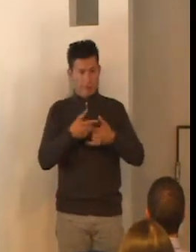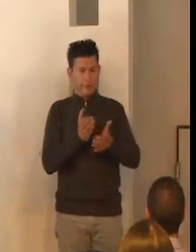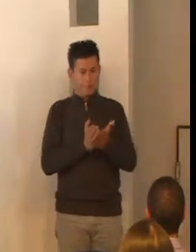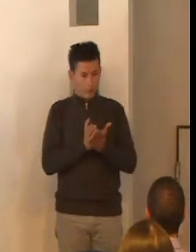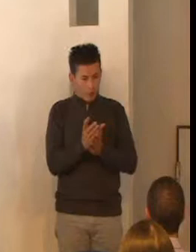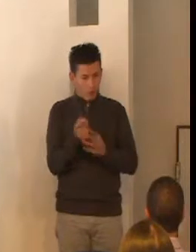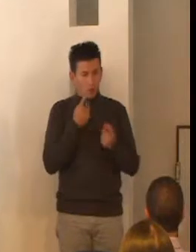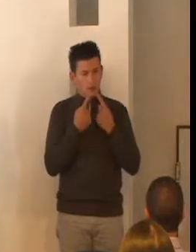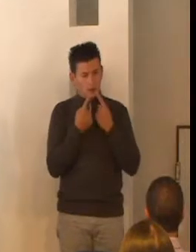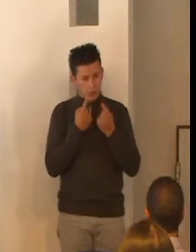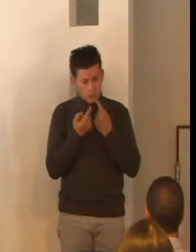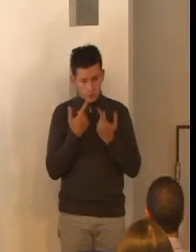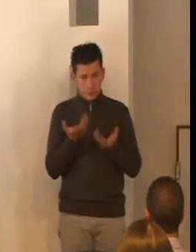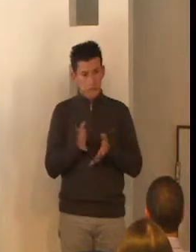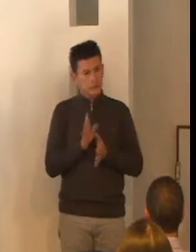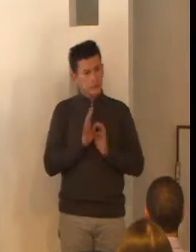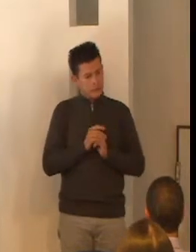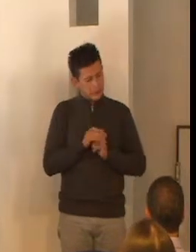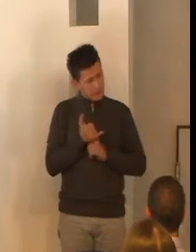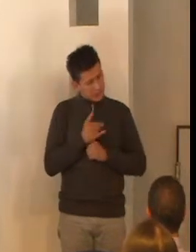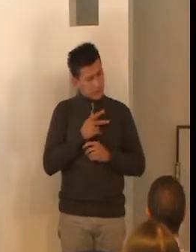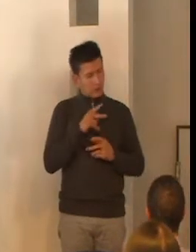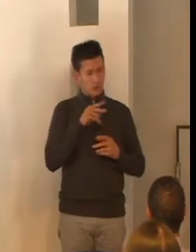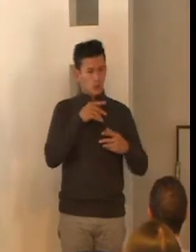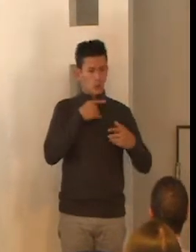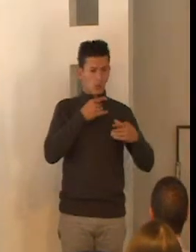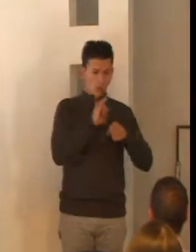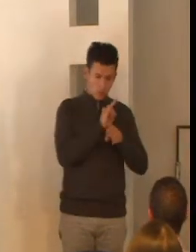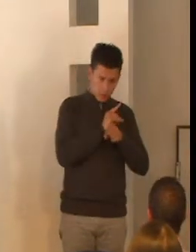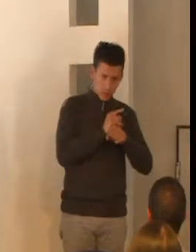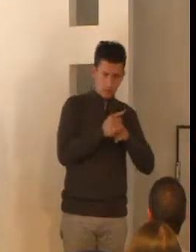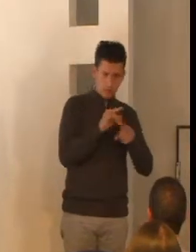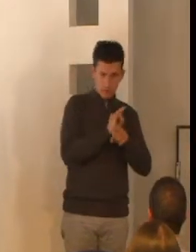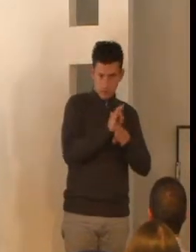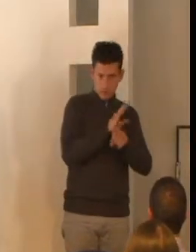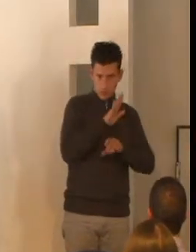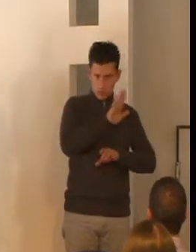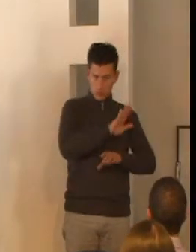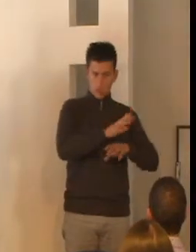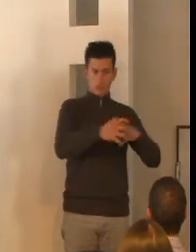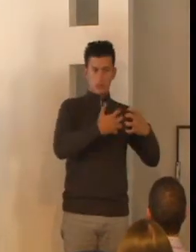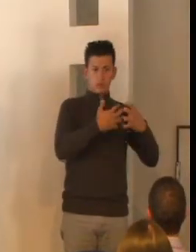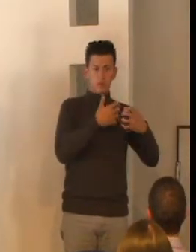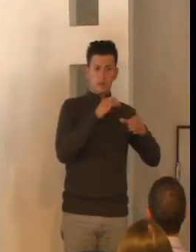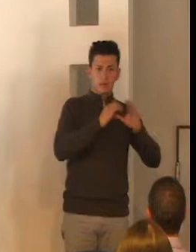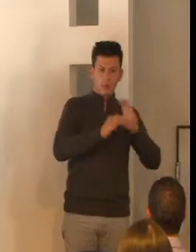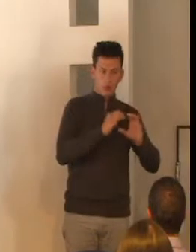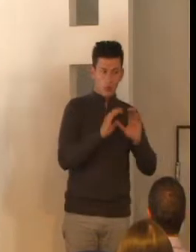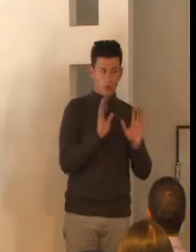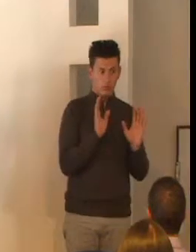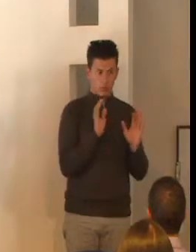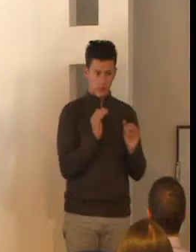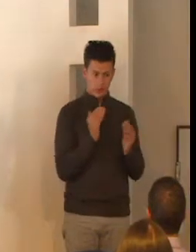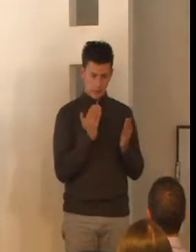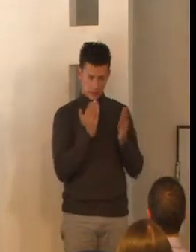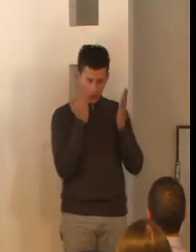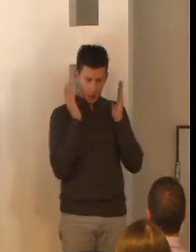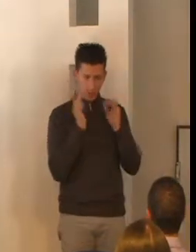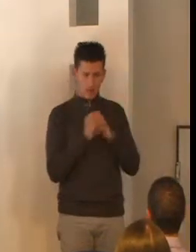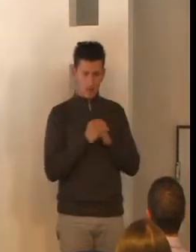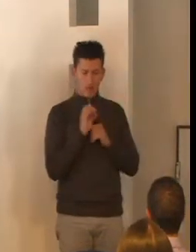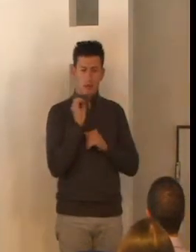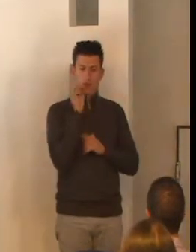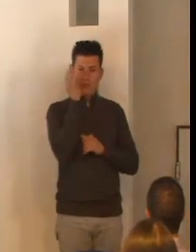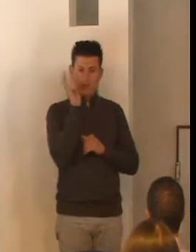de si será que usamos sistemas de comunicación, de si será que eso sirve para algo, de si será que si lo